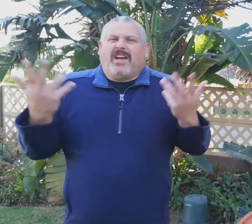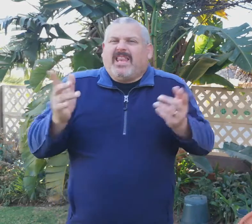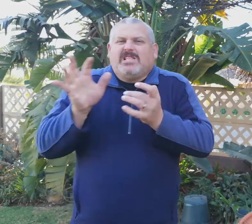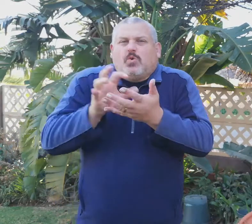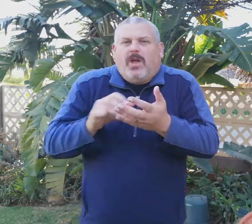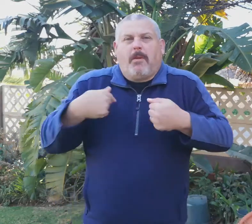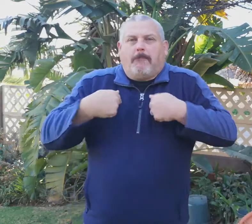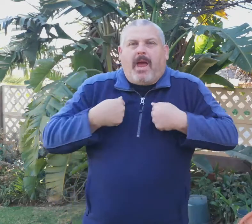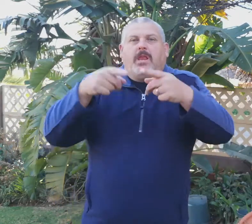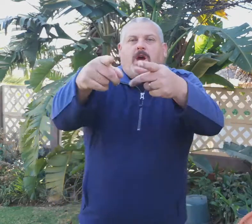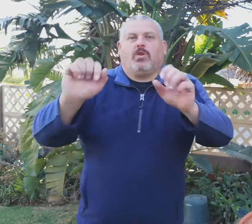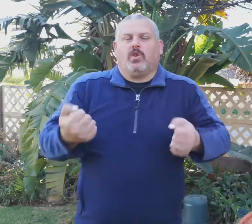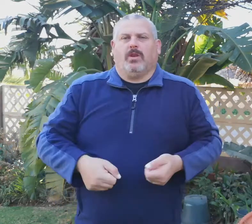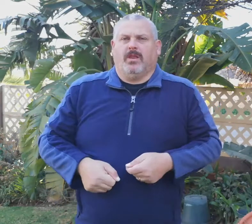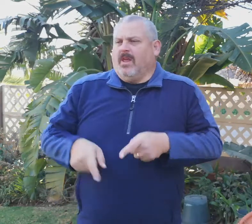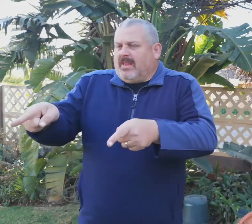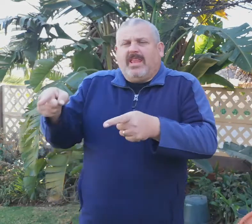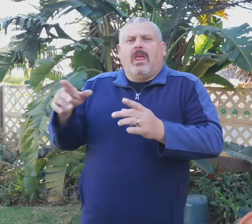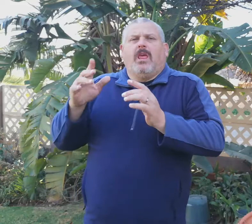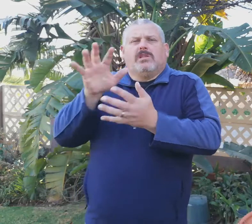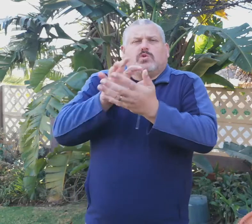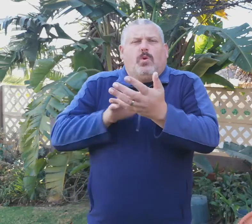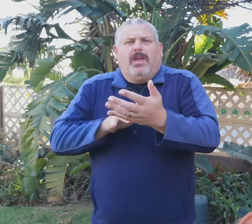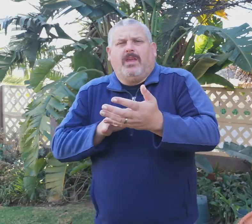Maar wat het die story met my en jou te doen? Die story